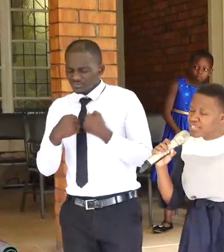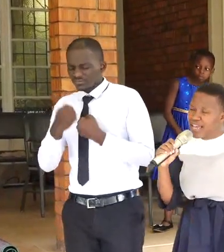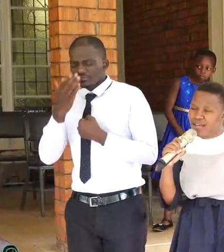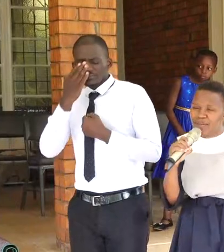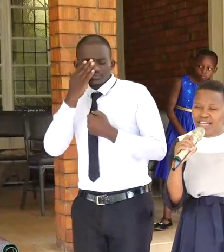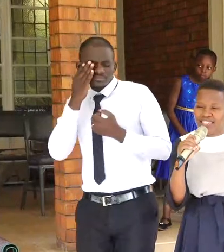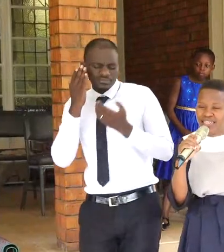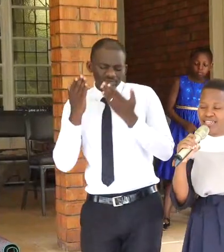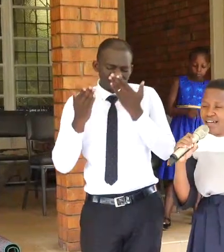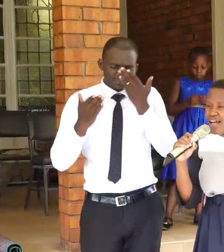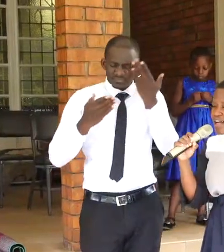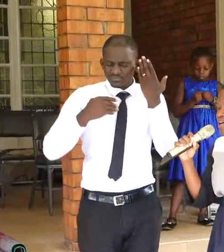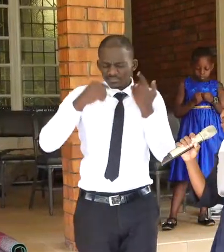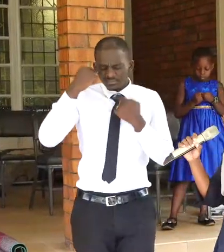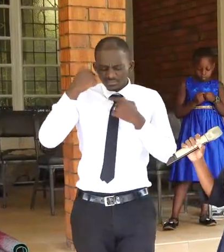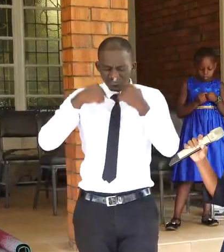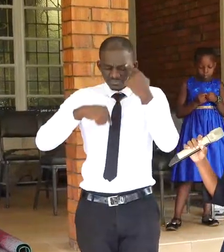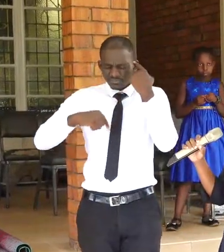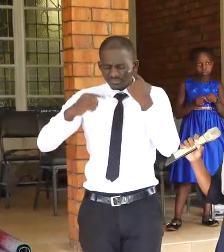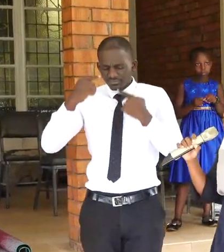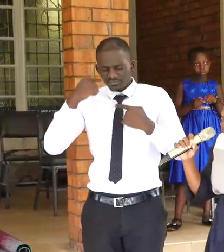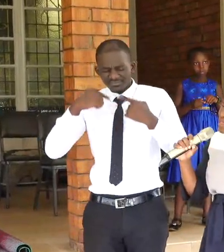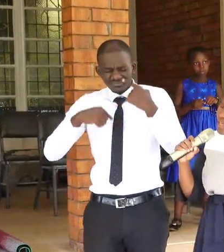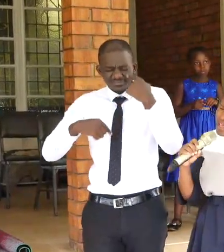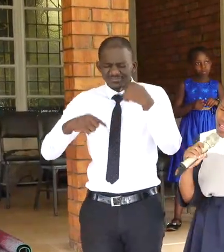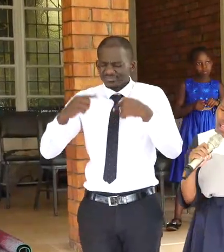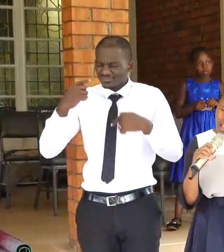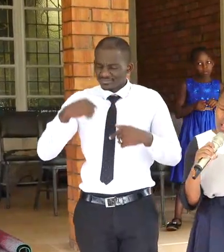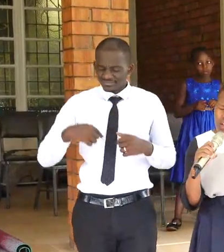Onsangu tamaziga kubunya